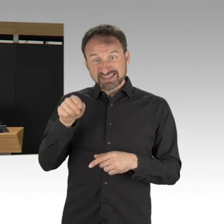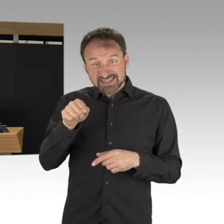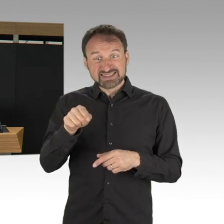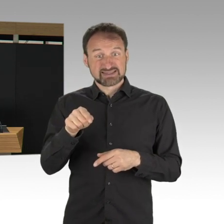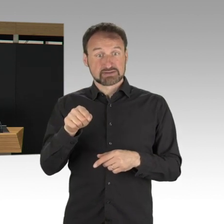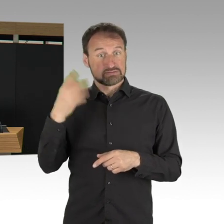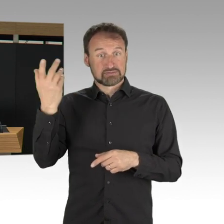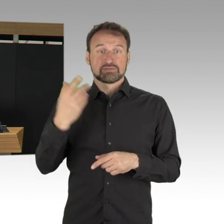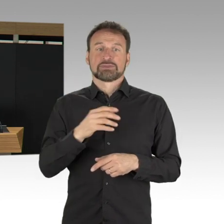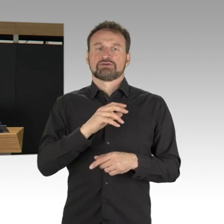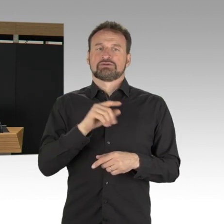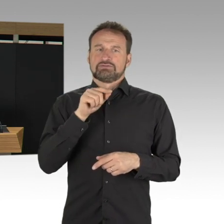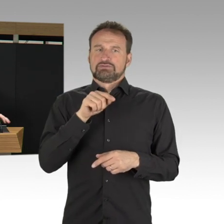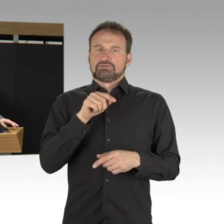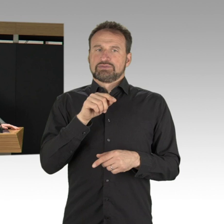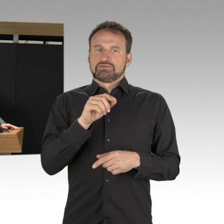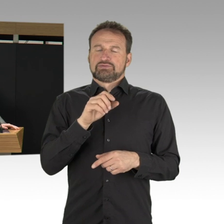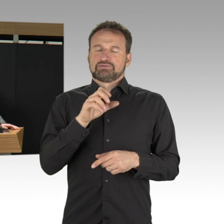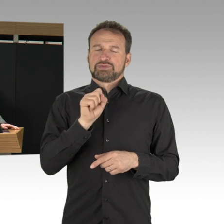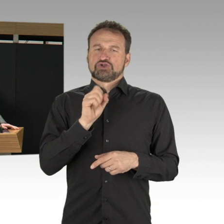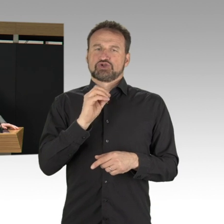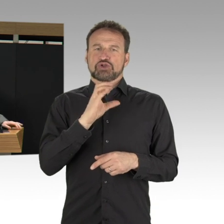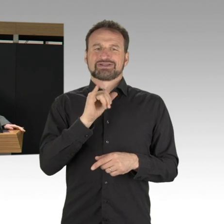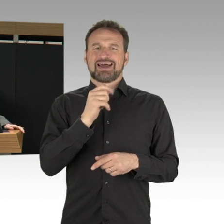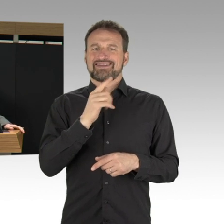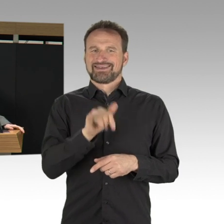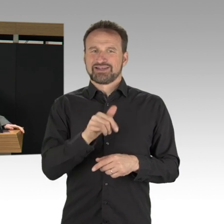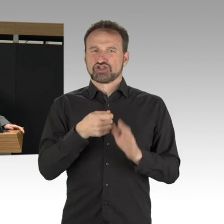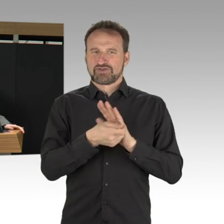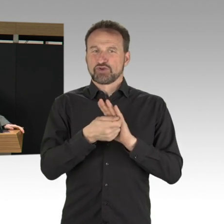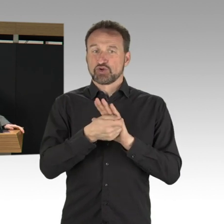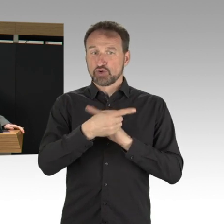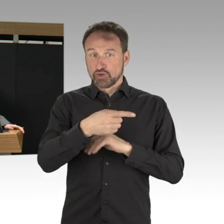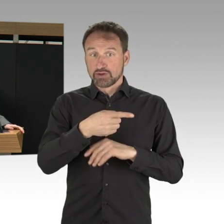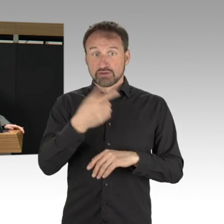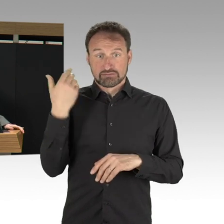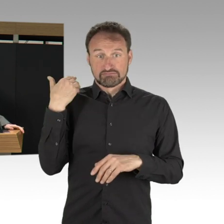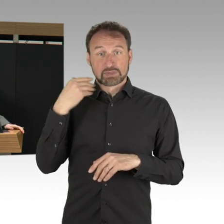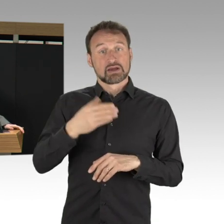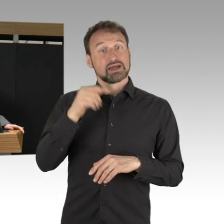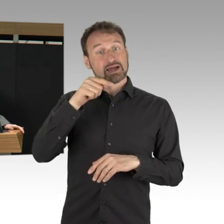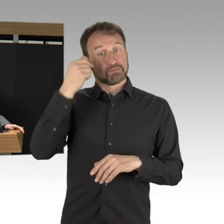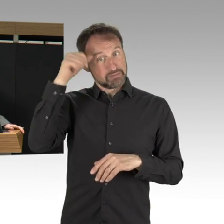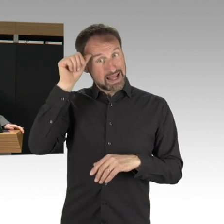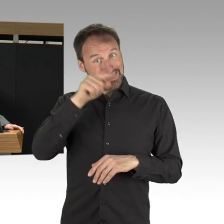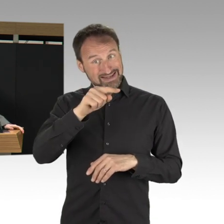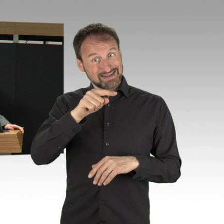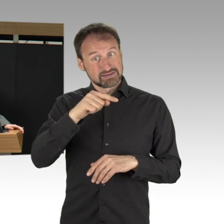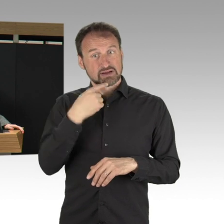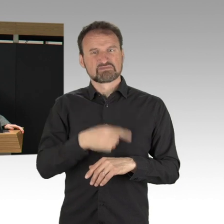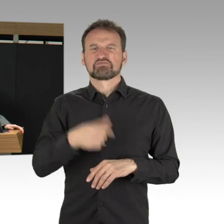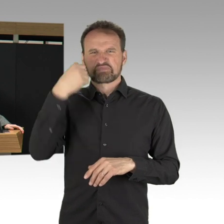eben selbstverständlich auch das jüdische Leben Berlins und auch eine kritische Auseinandersetzung mit tatsächlich